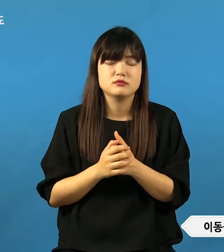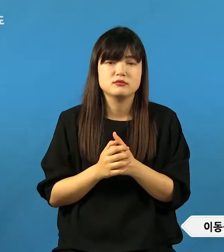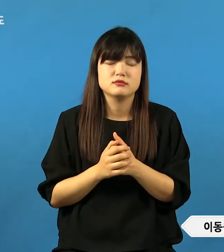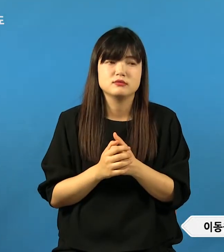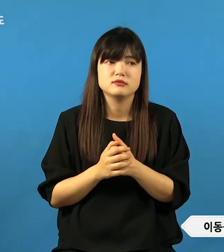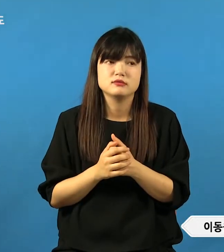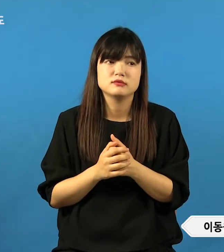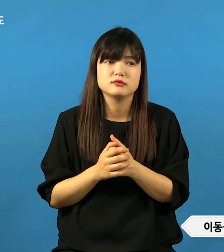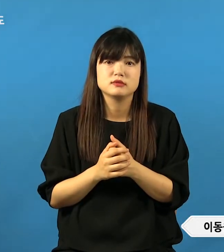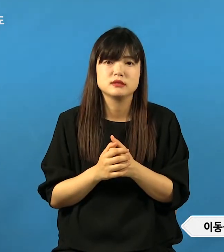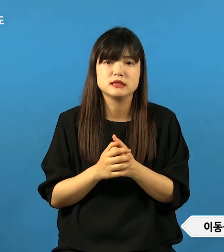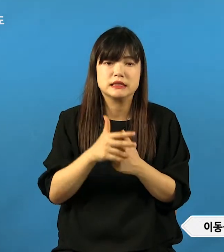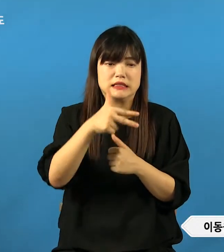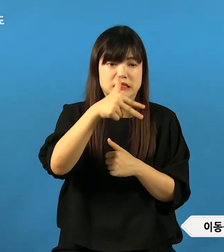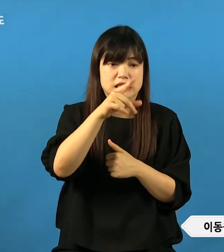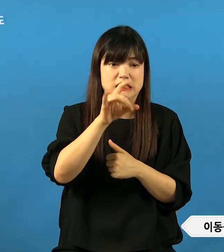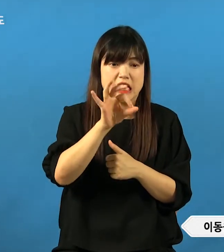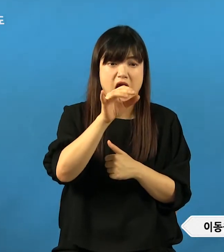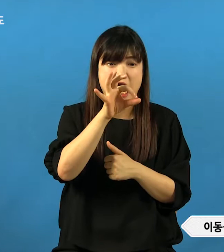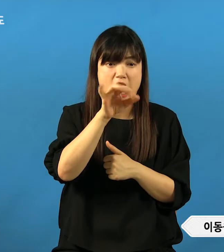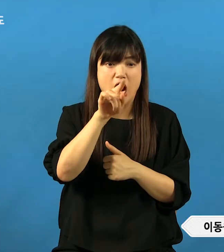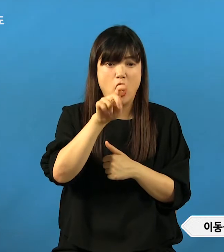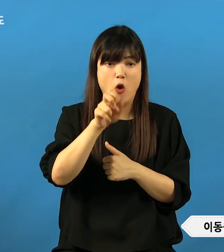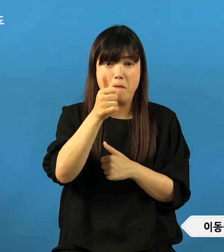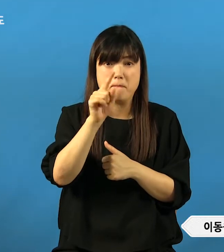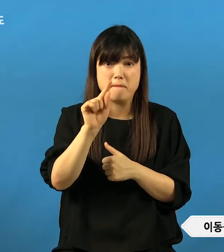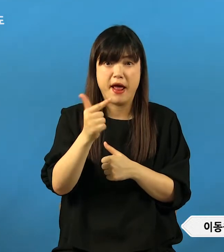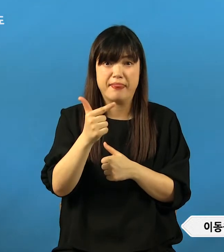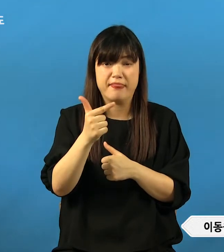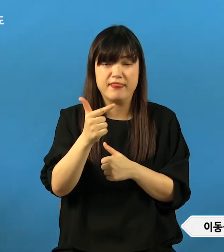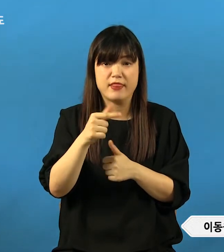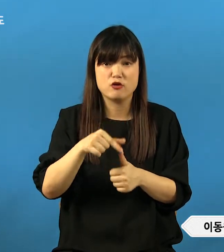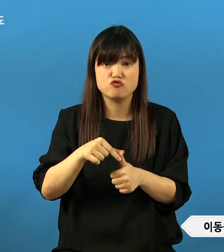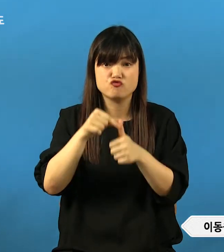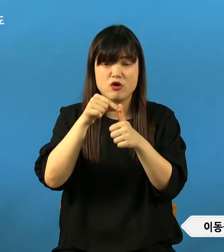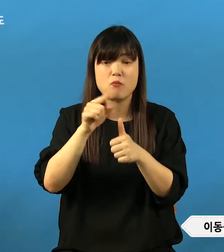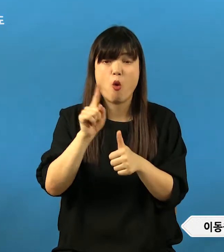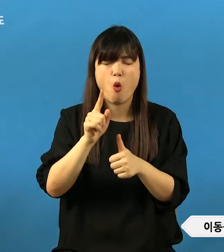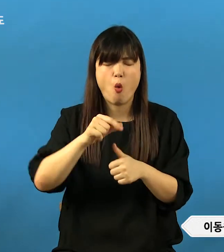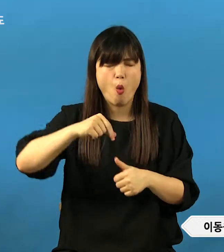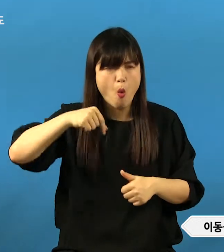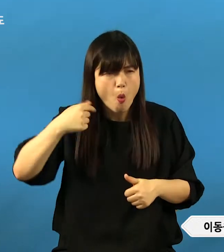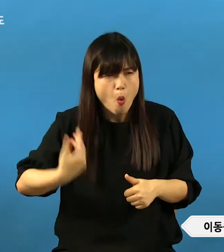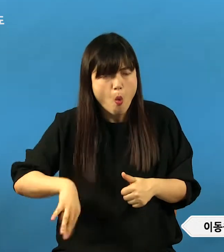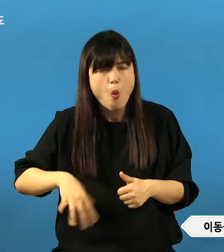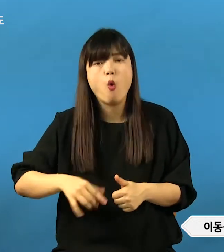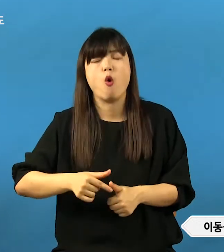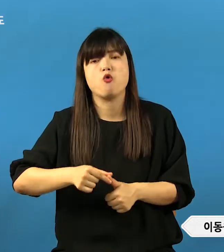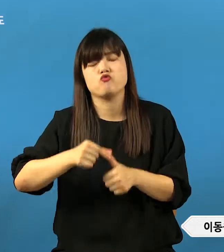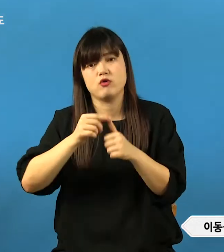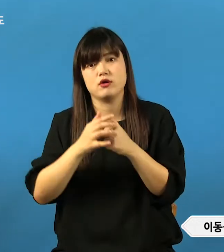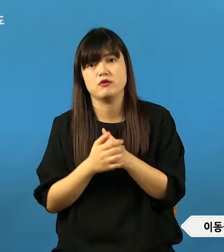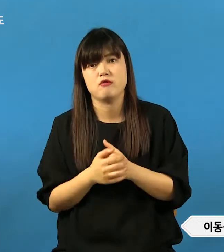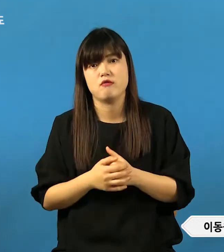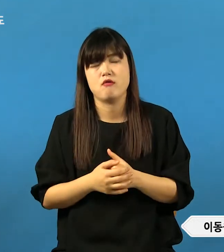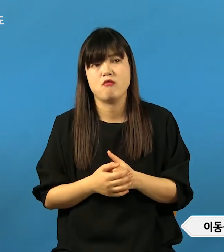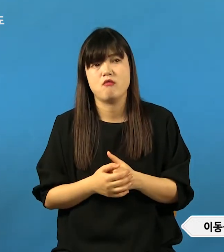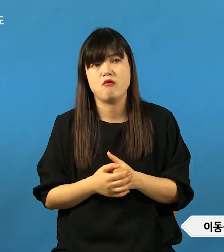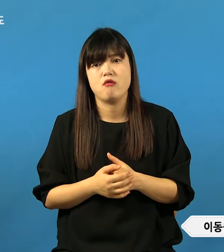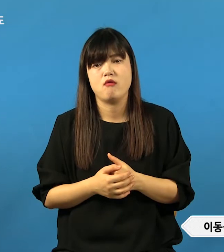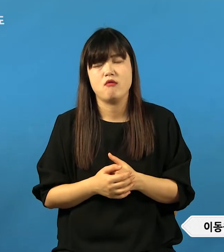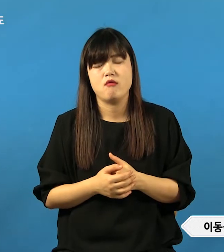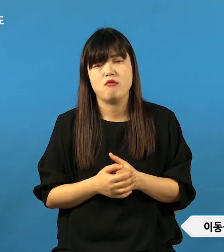피터슨의 번역에 따르면 장엄한 구원, 장엄한 구원. 영어로 so